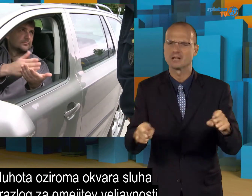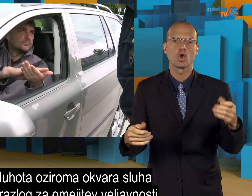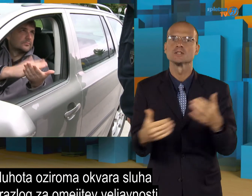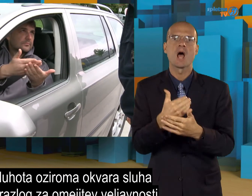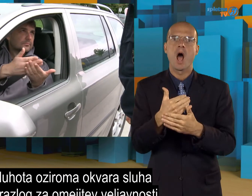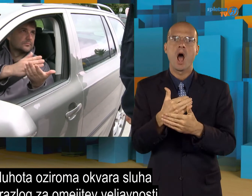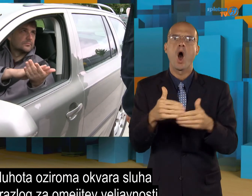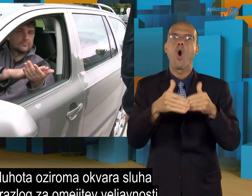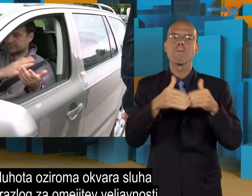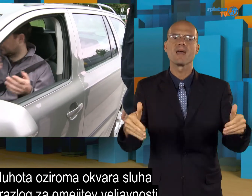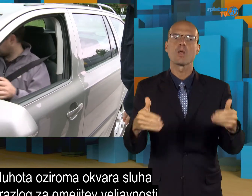dovoljenja.